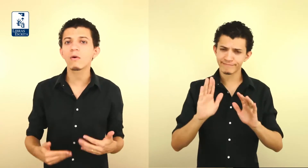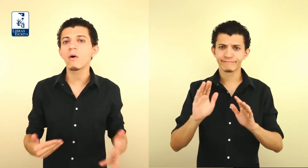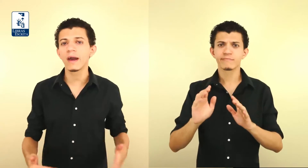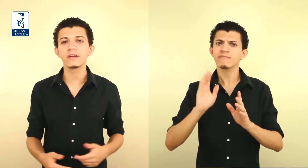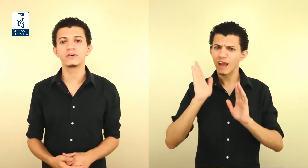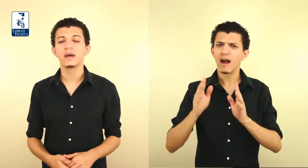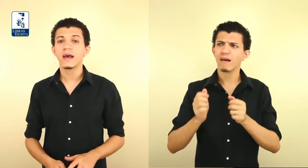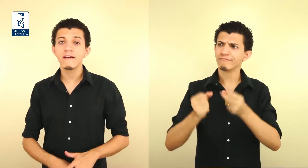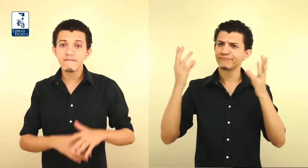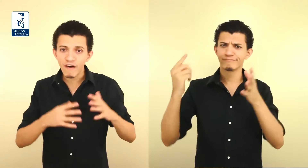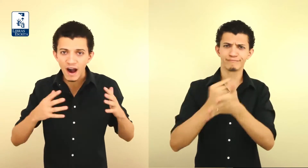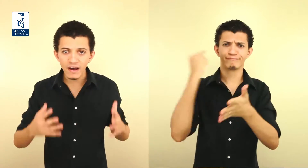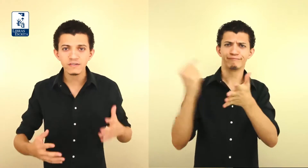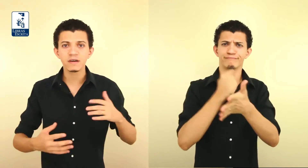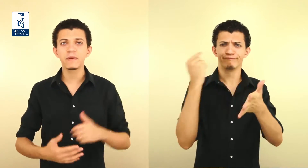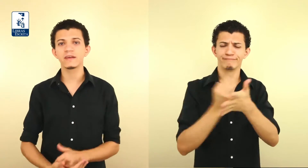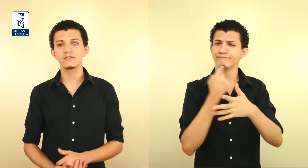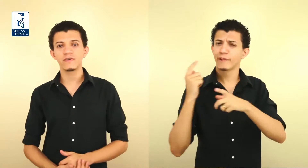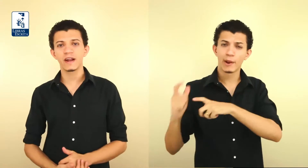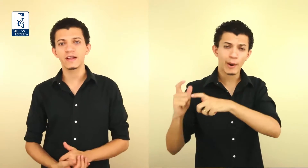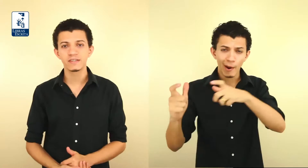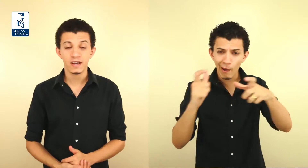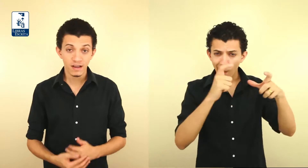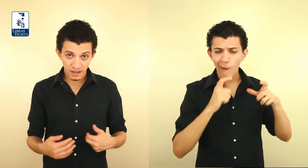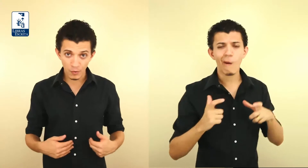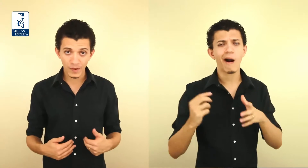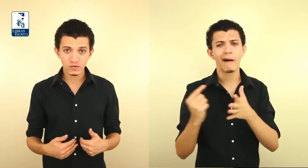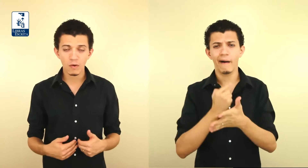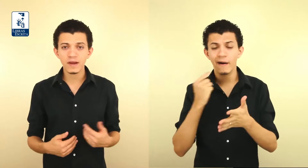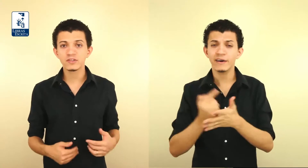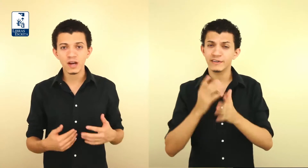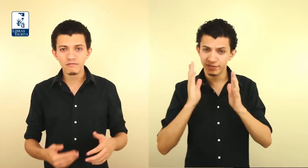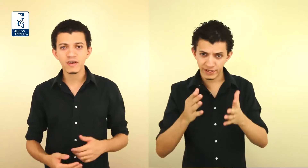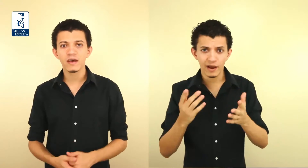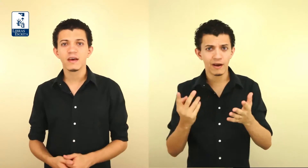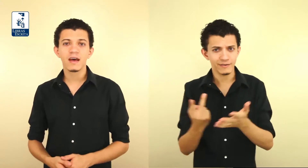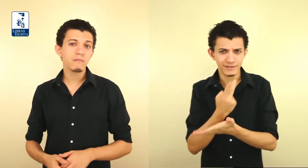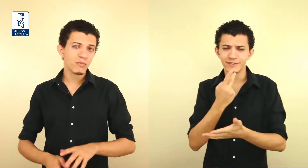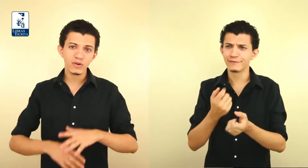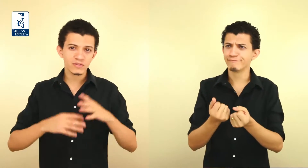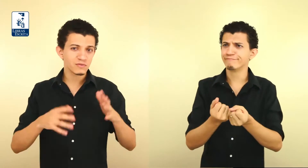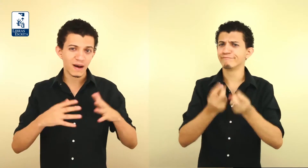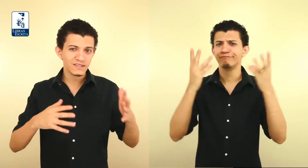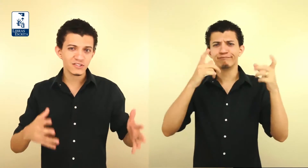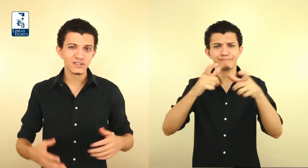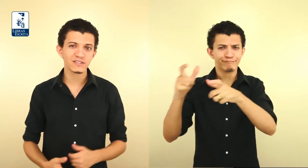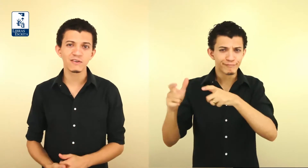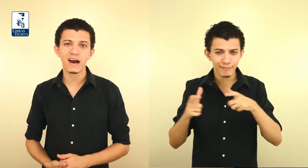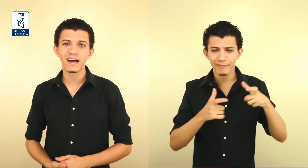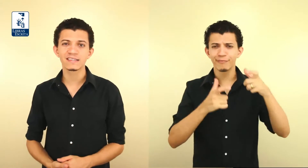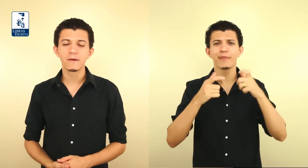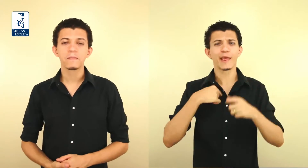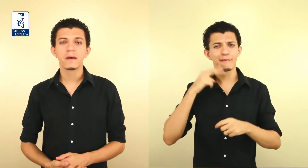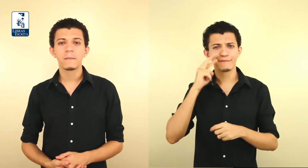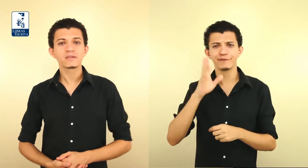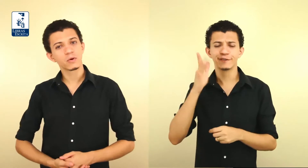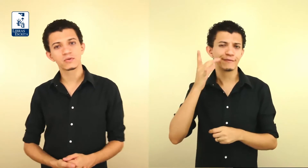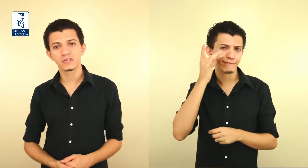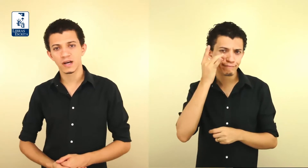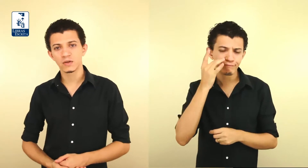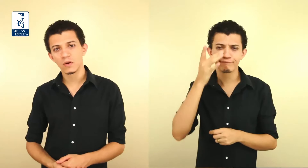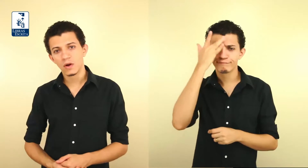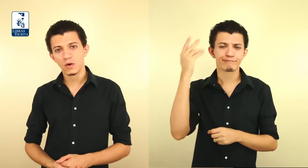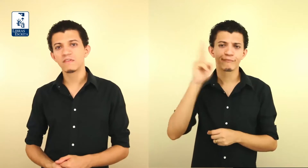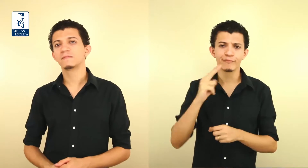muito recorrente em vários ambientes diferentes e eu pessoalmente já vi em muitos mais distintos lugares